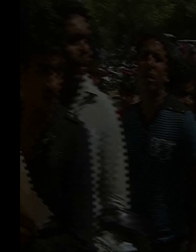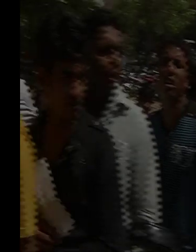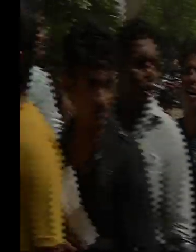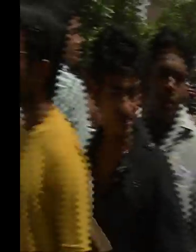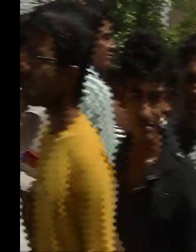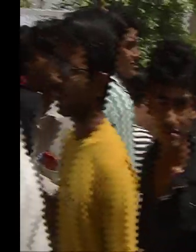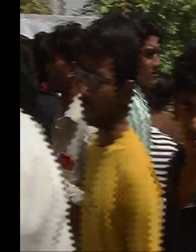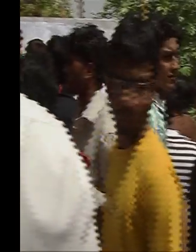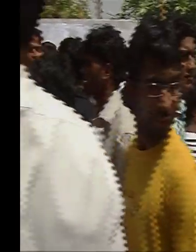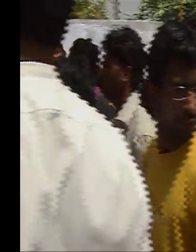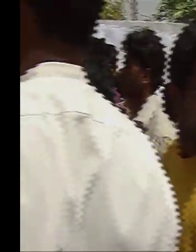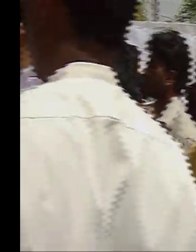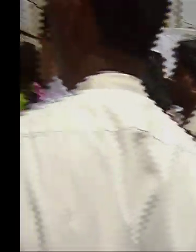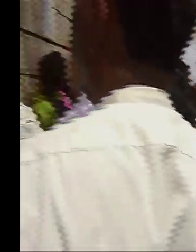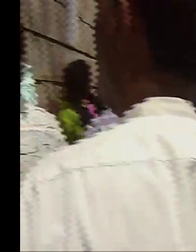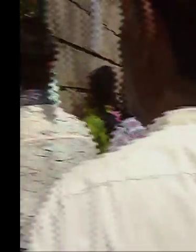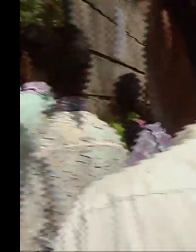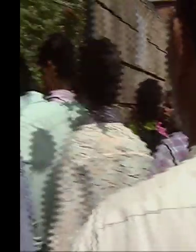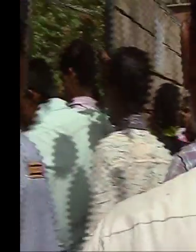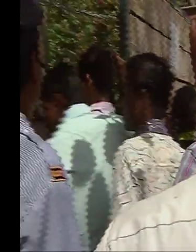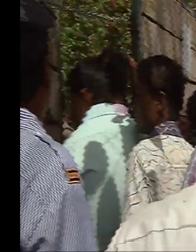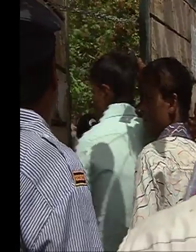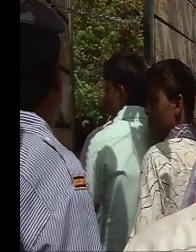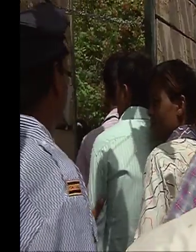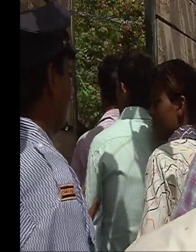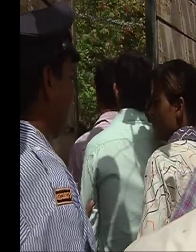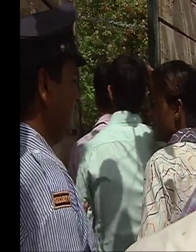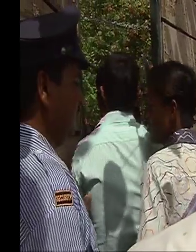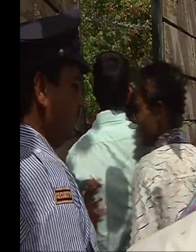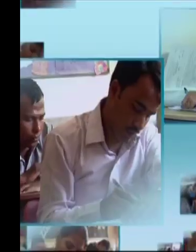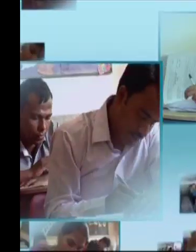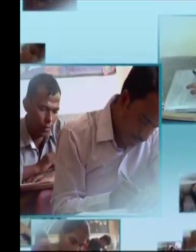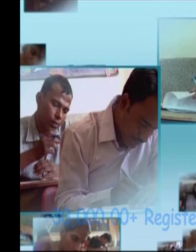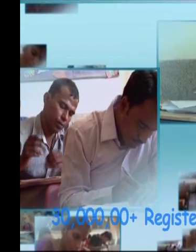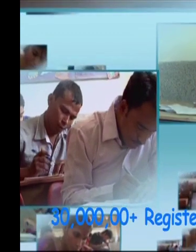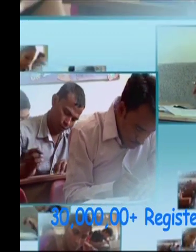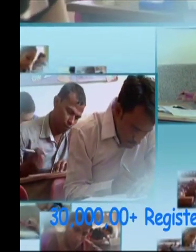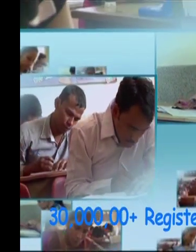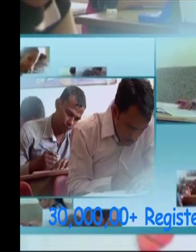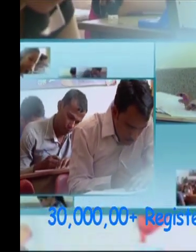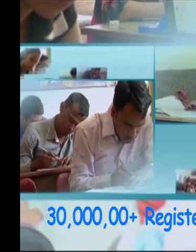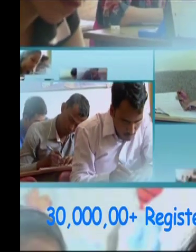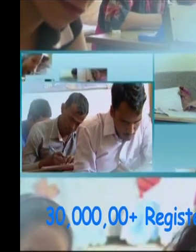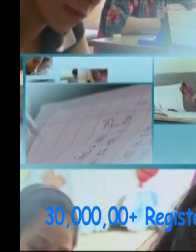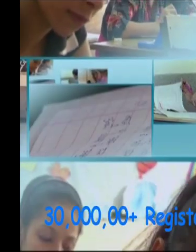अब तक NIOS का लाभ लाखों विद्यार्थी उठा चुके हैं। 30 लाख से ज्यादा दाखिले हो चुके